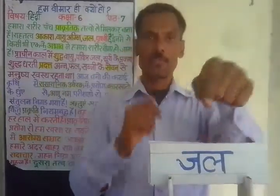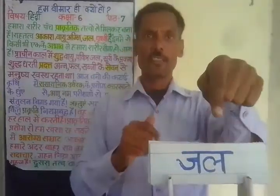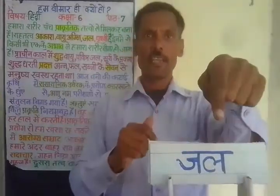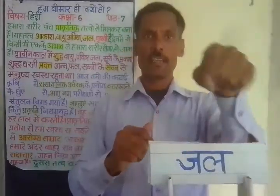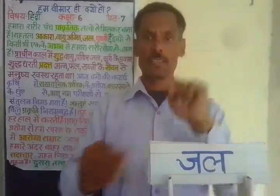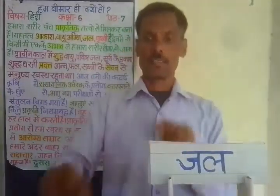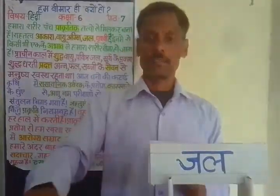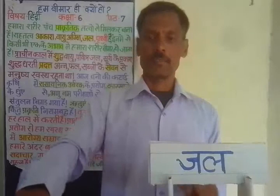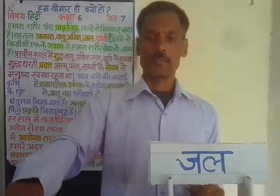जल